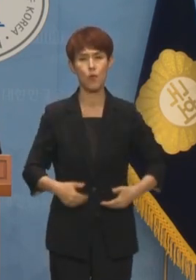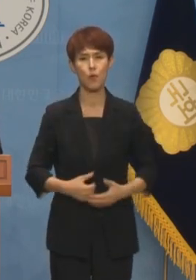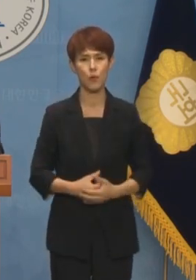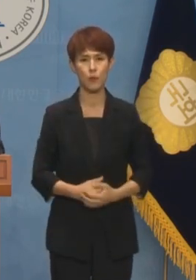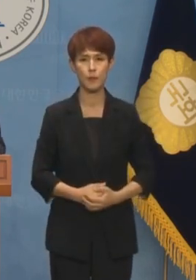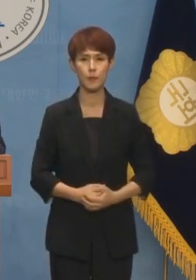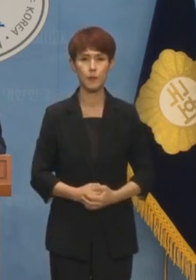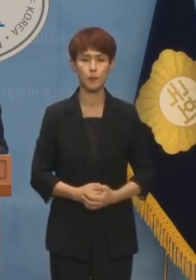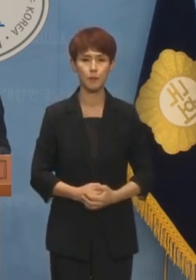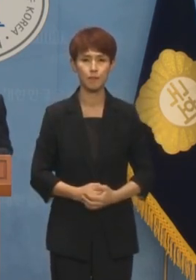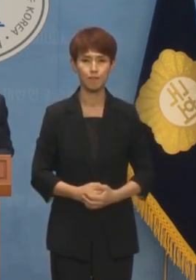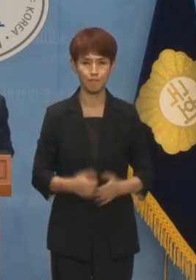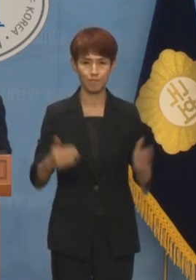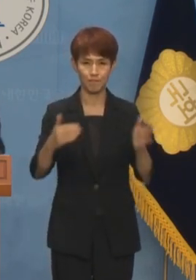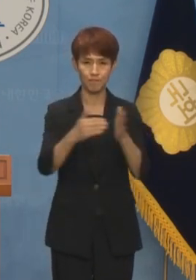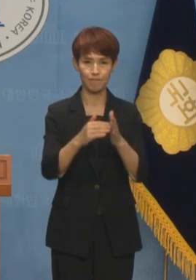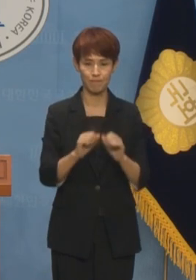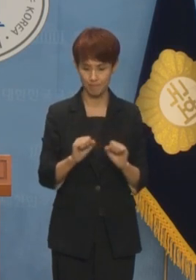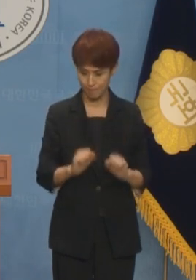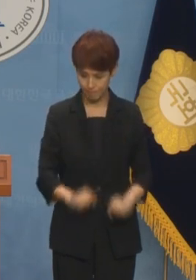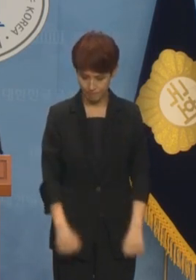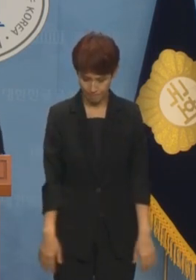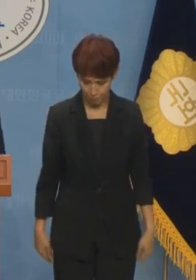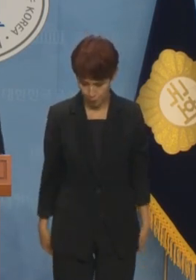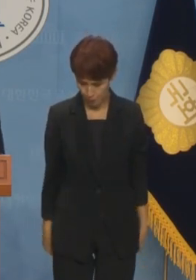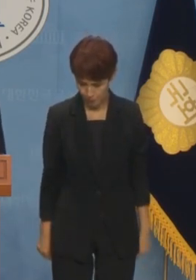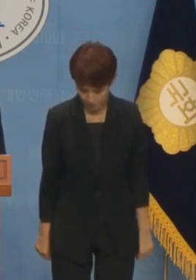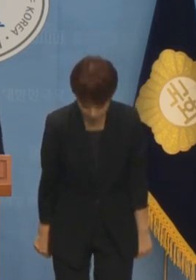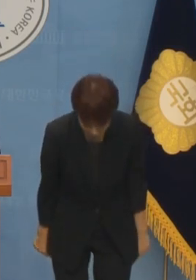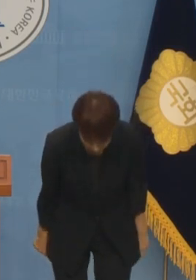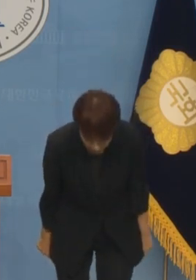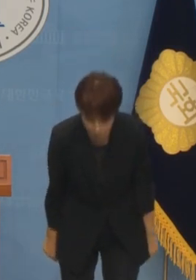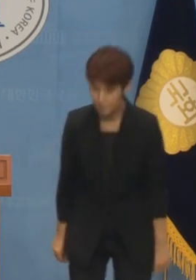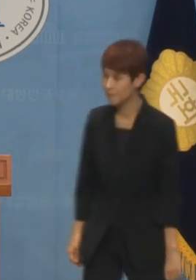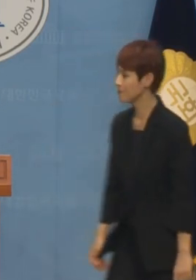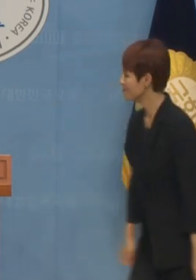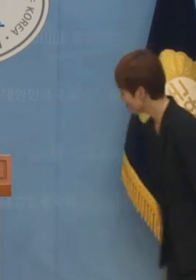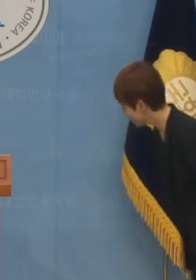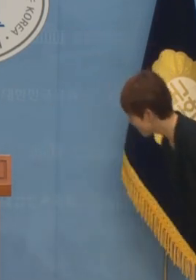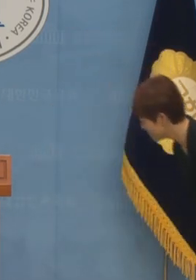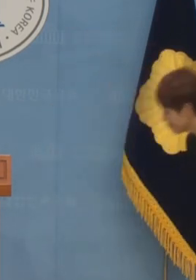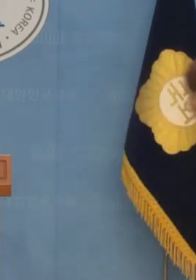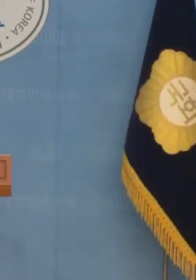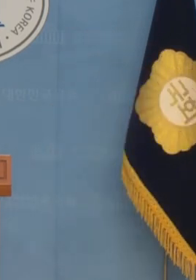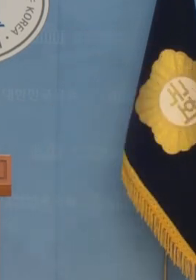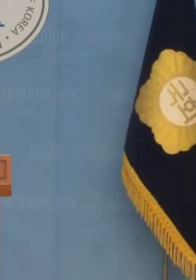이상입니다. 수고하셨습니다.